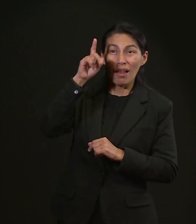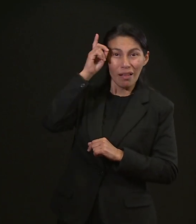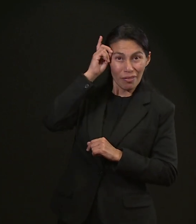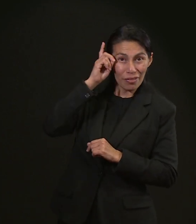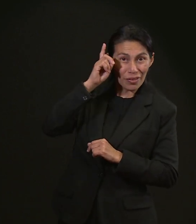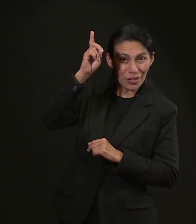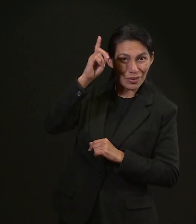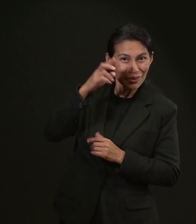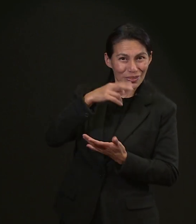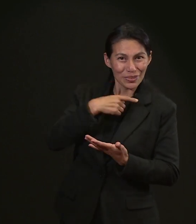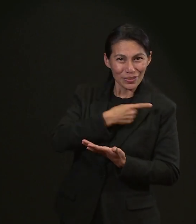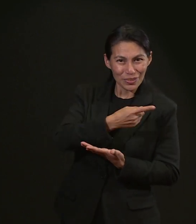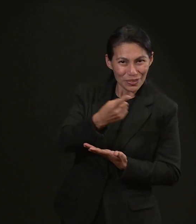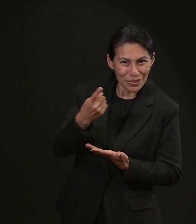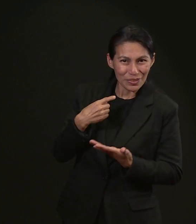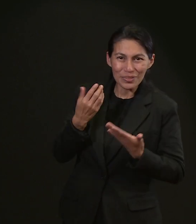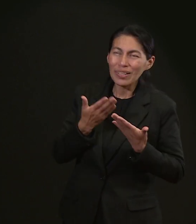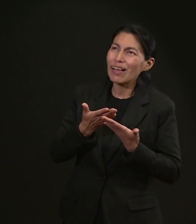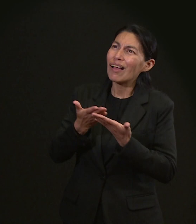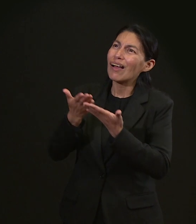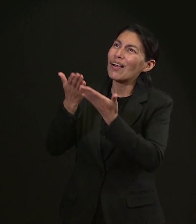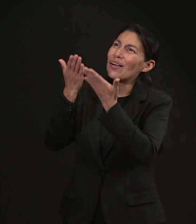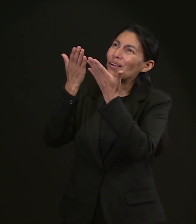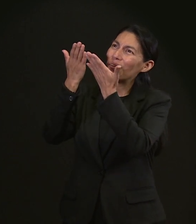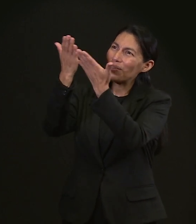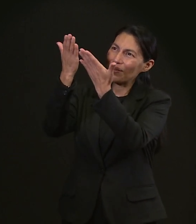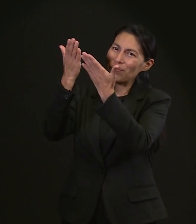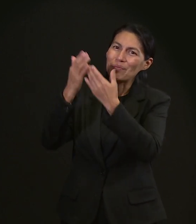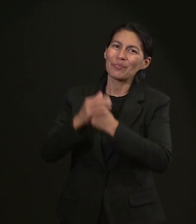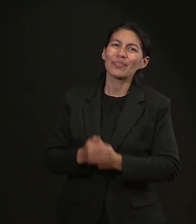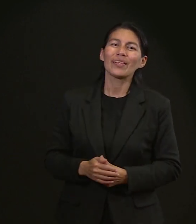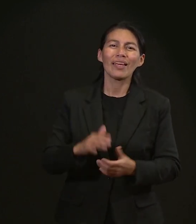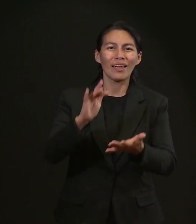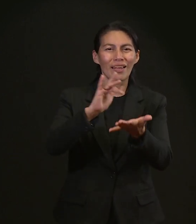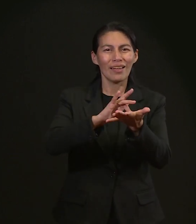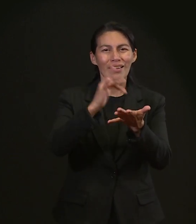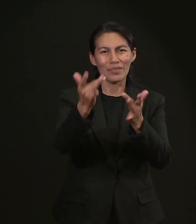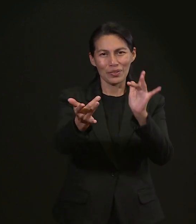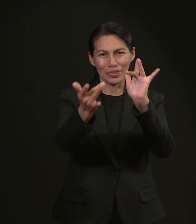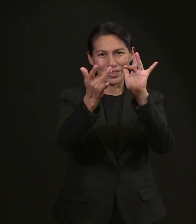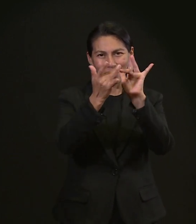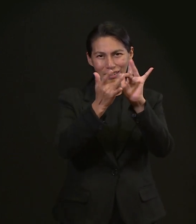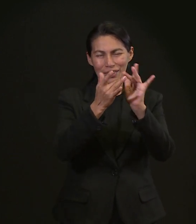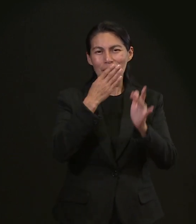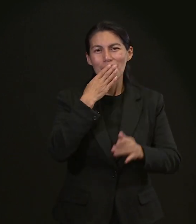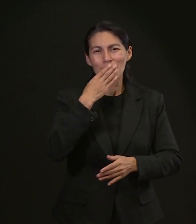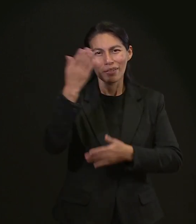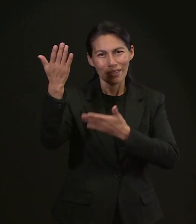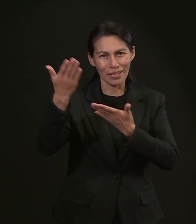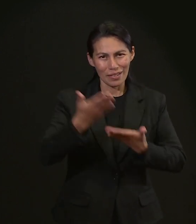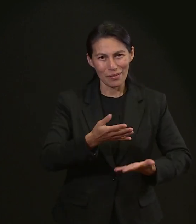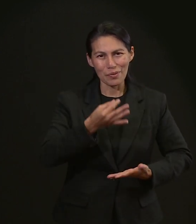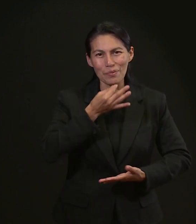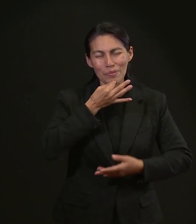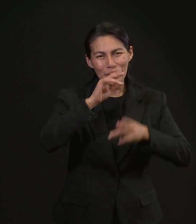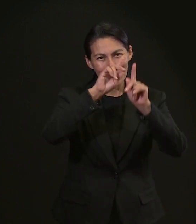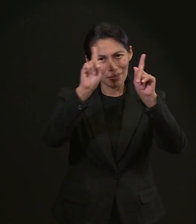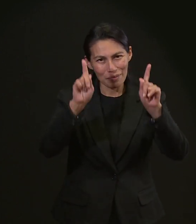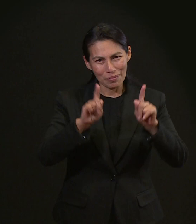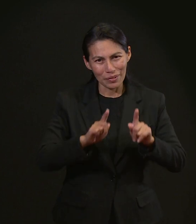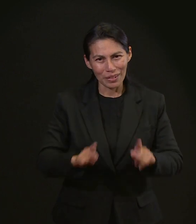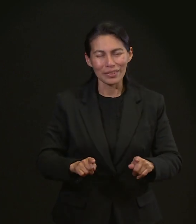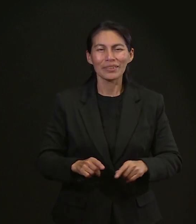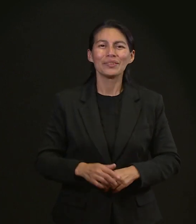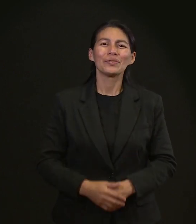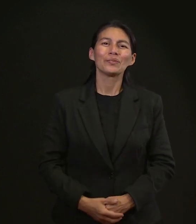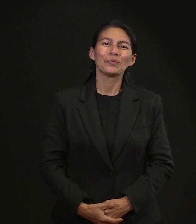es el que queremos exaltar gracias por unirse con nosotros bienvenidos a un momento